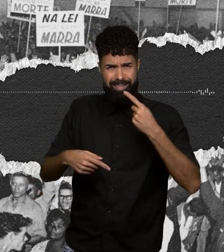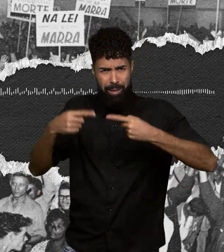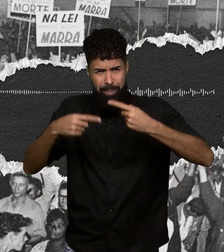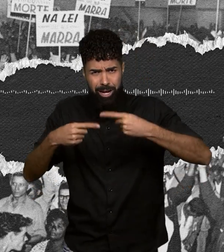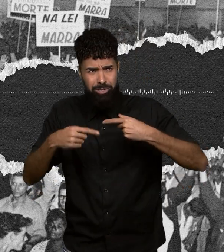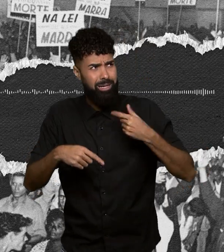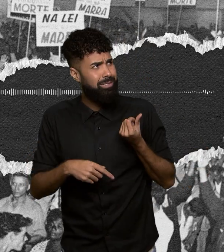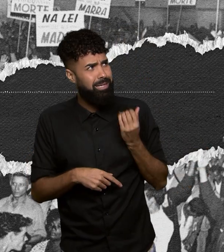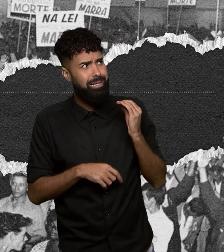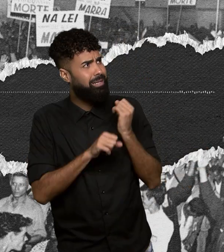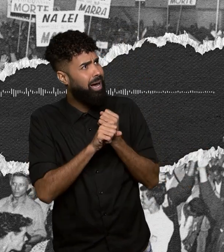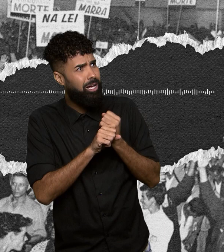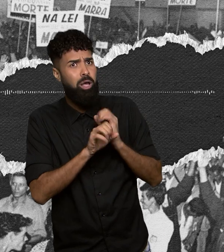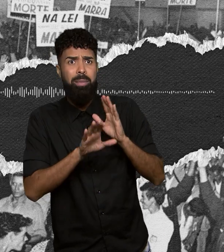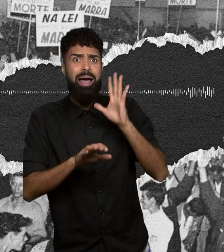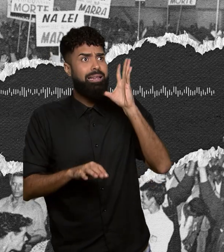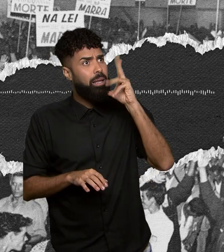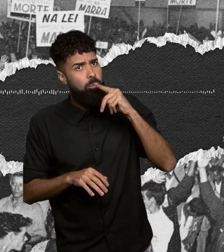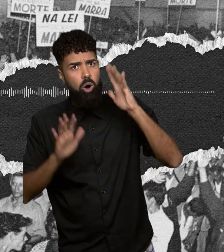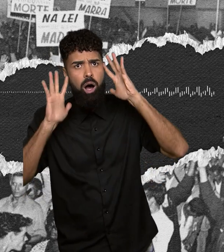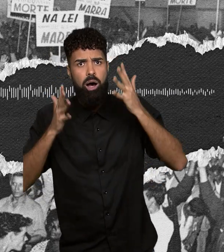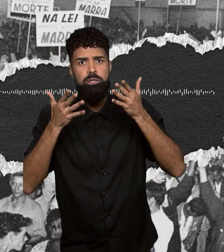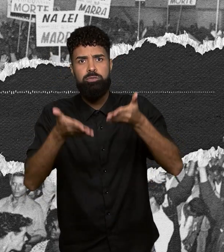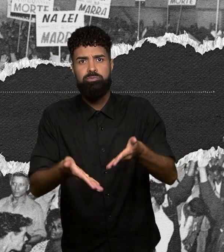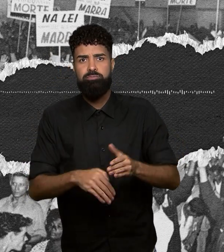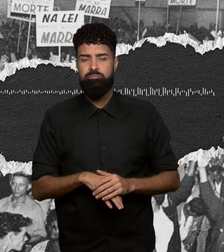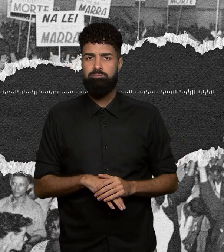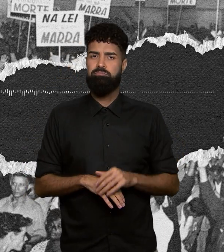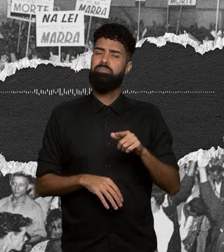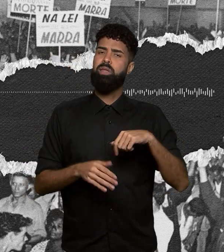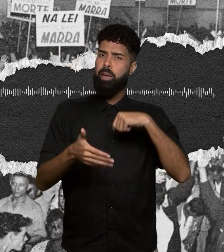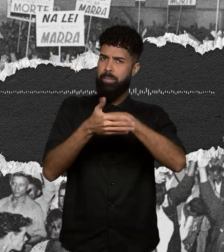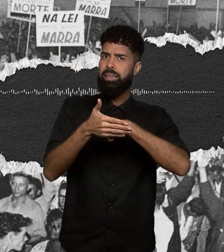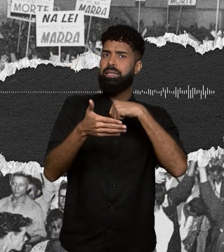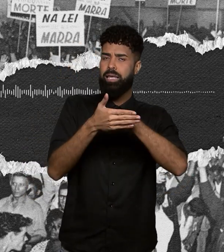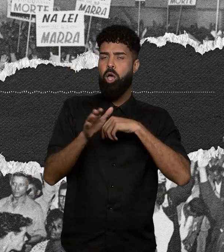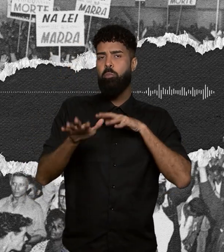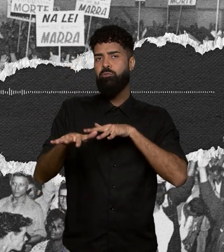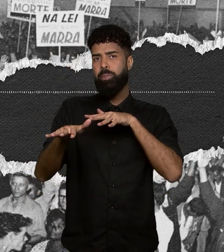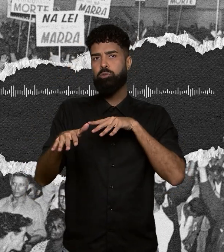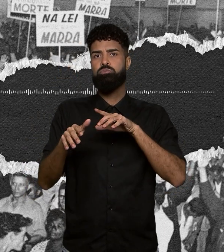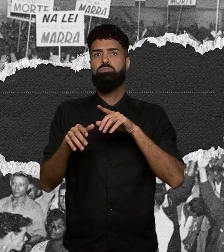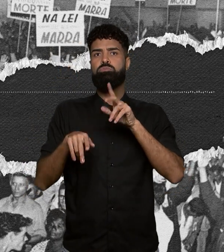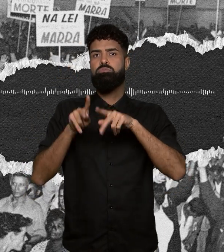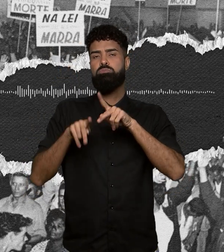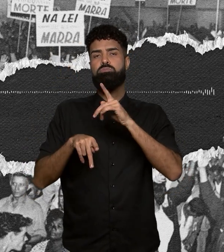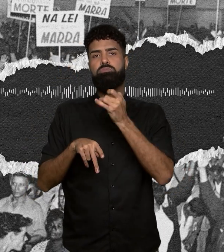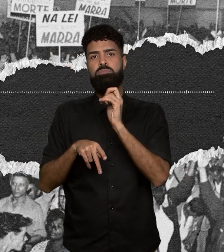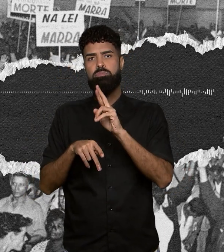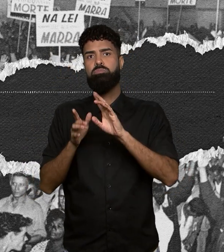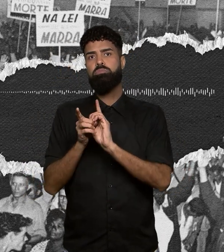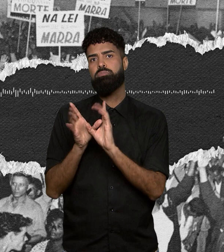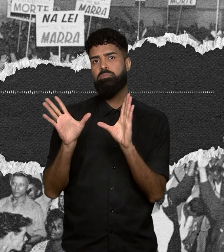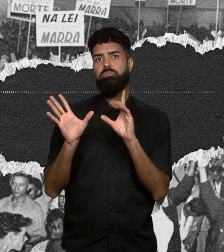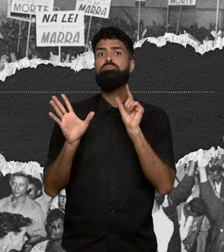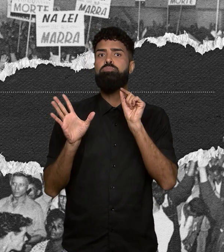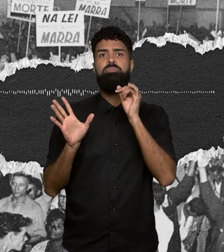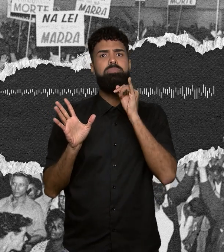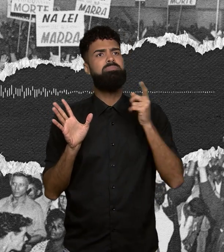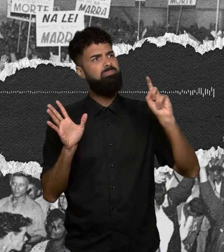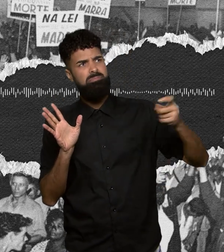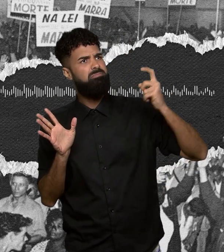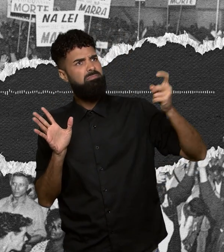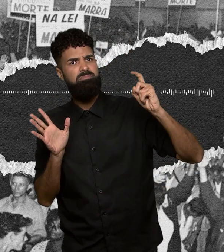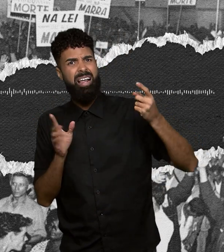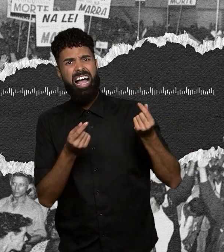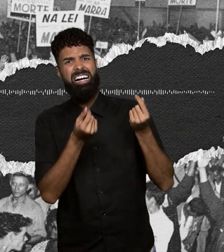mas que custa amadurecer é uma das grandes bandeiras do movimento popular e democrático taxar eh as grandes fortunas o